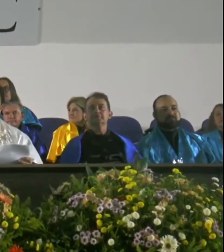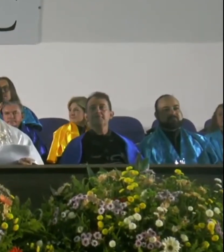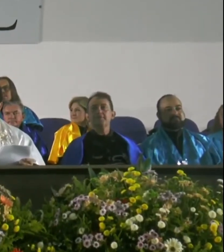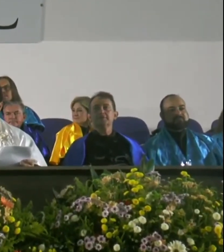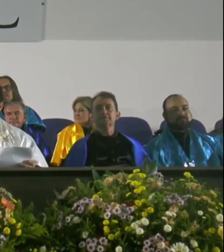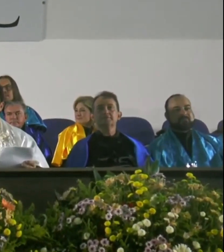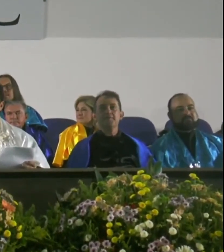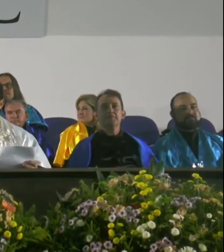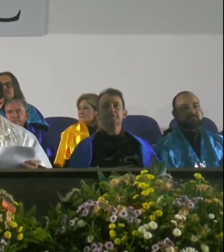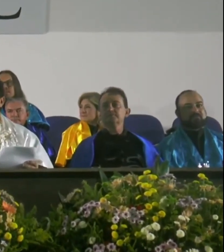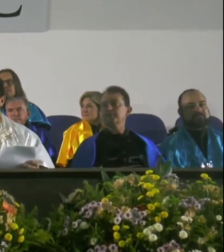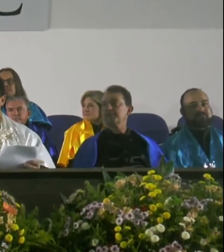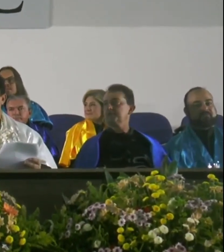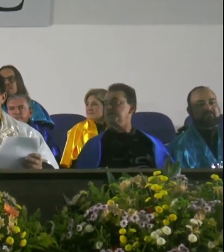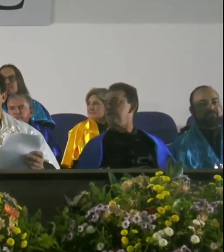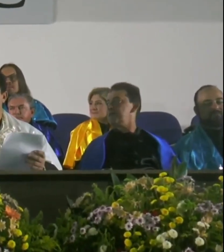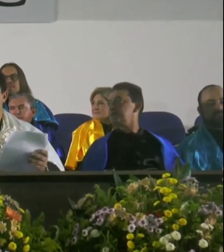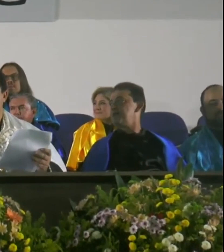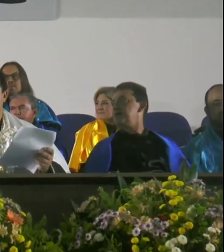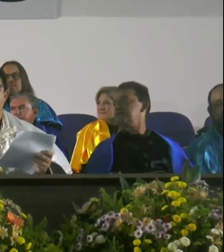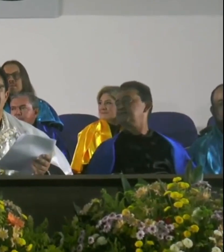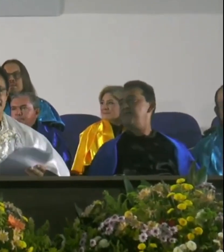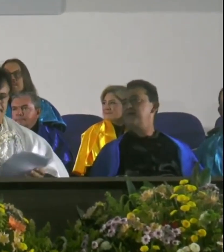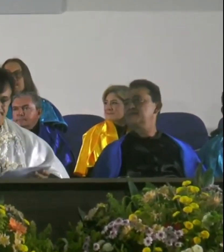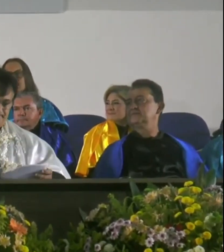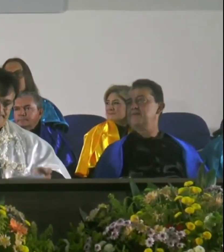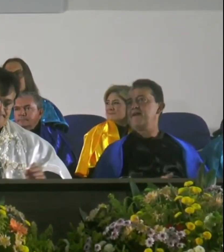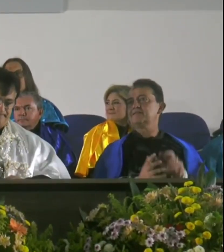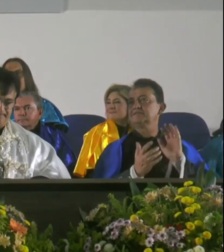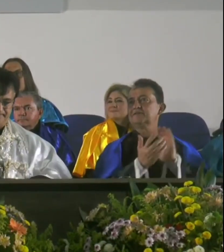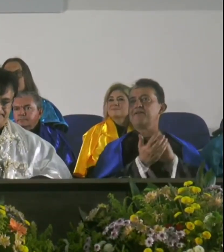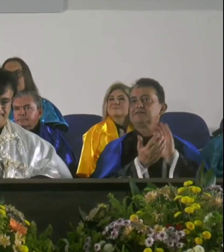Filho, do Centro de Tecnologia.